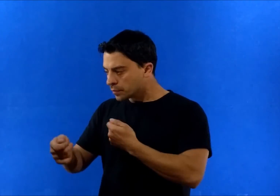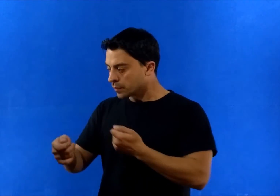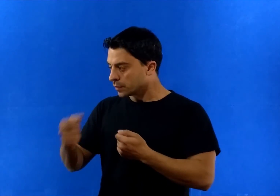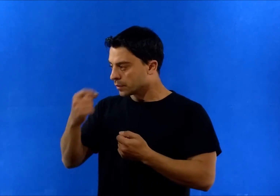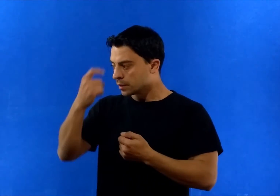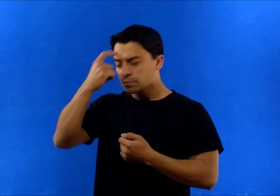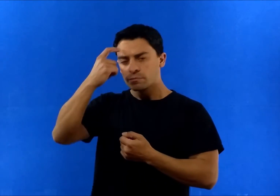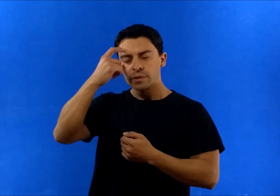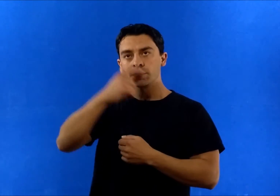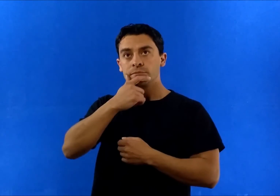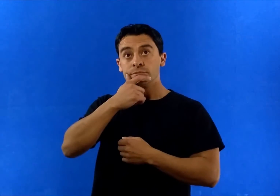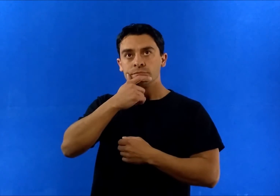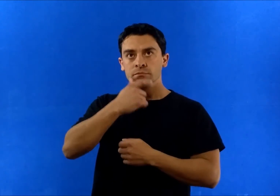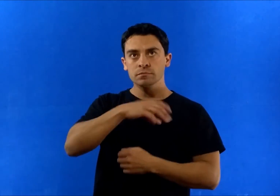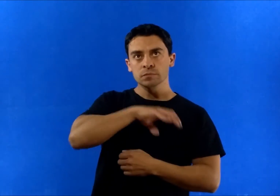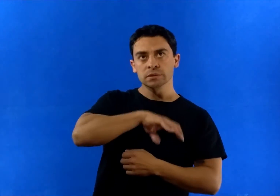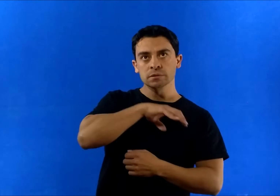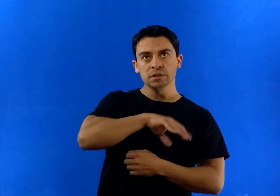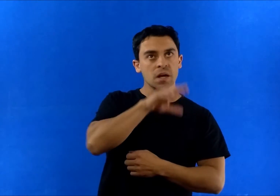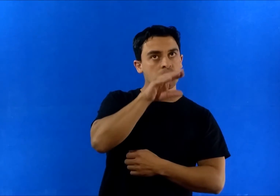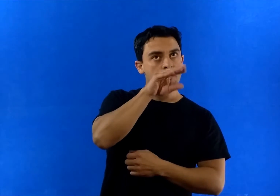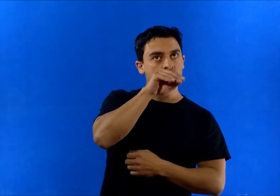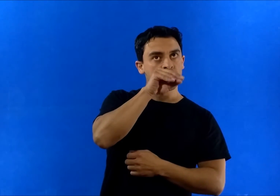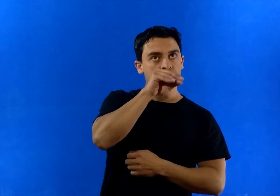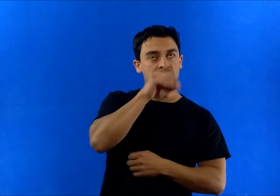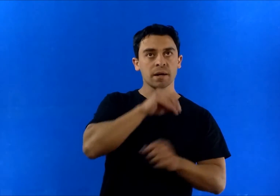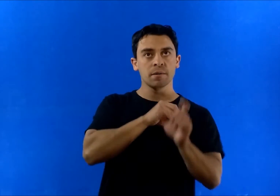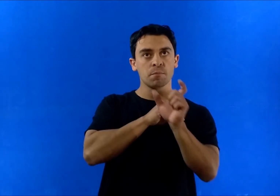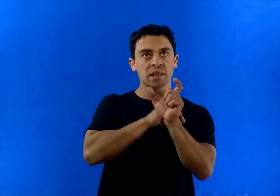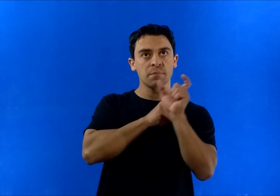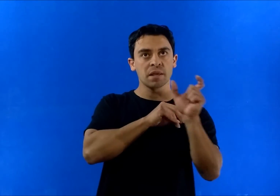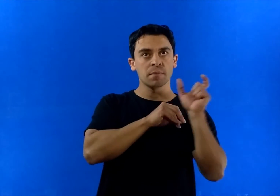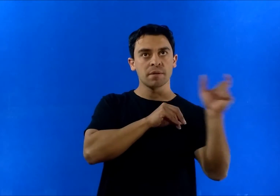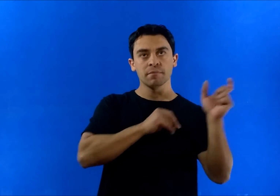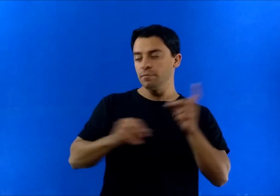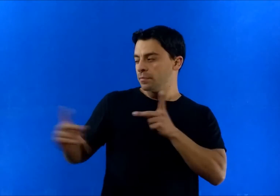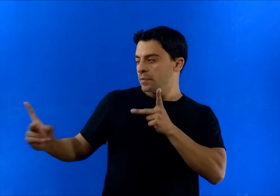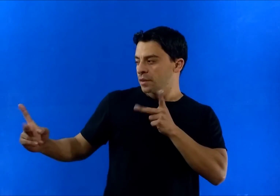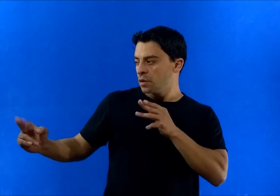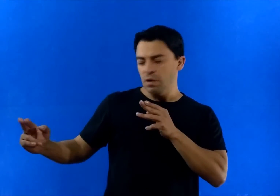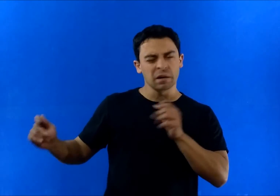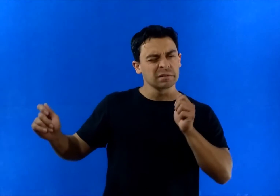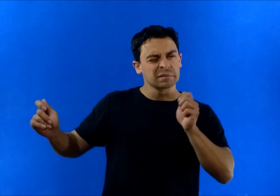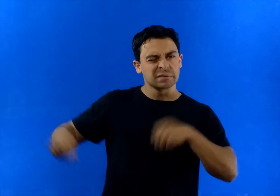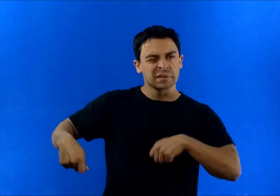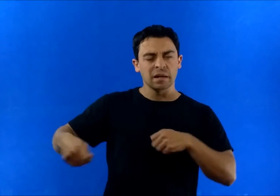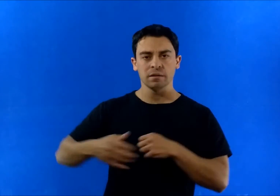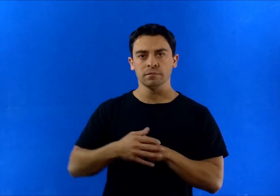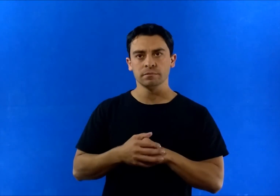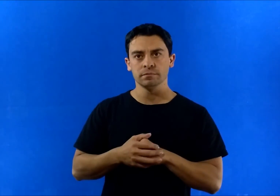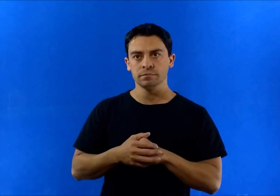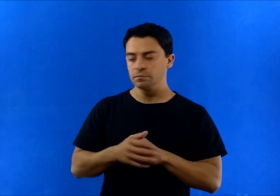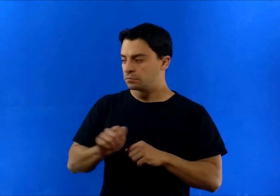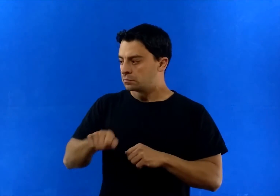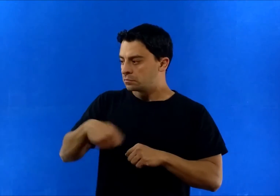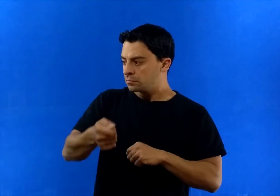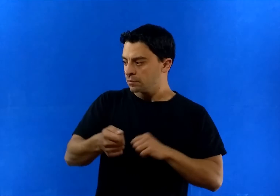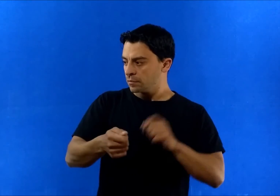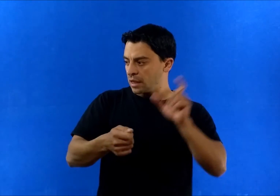Ele vê os sinais e pensa: o português oralizado com as suas palavras é igual. Dá para eu